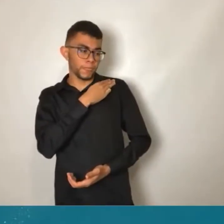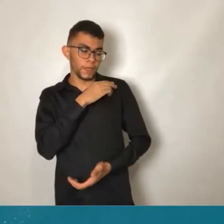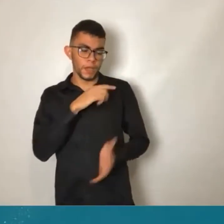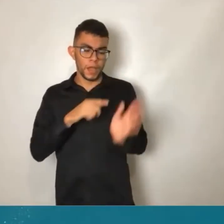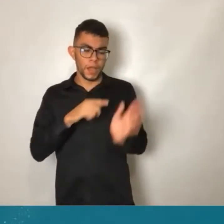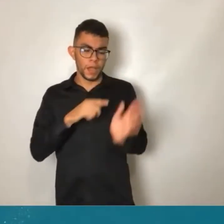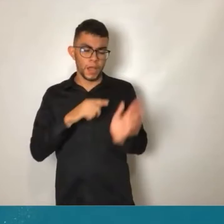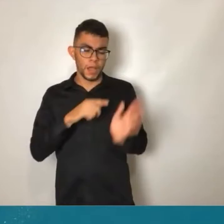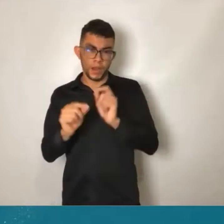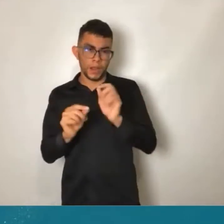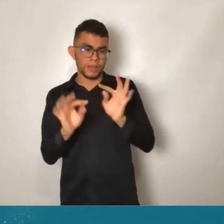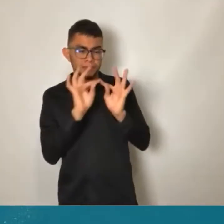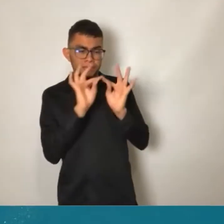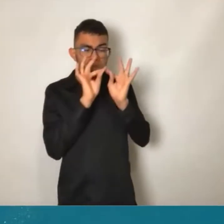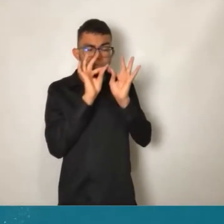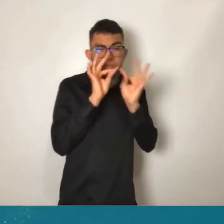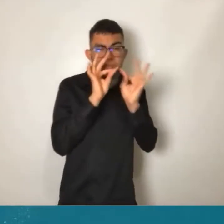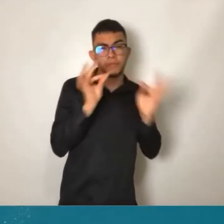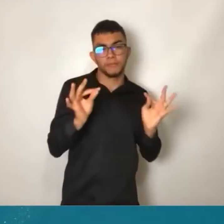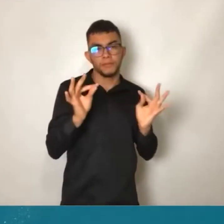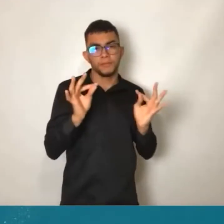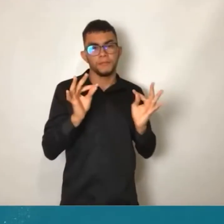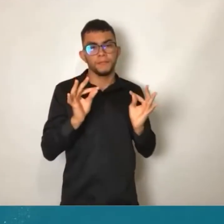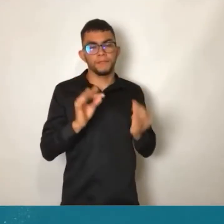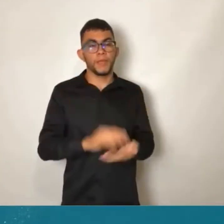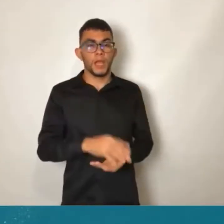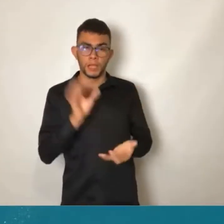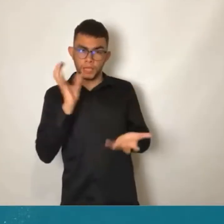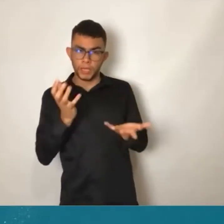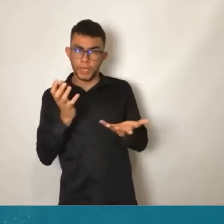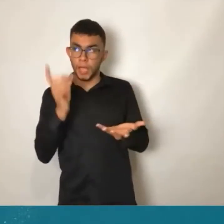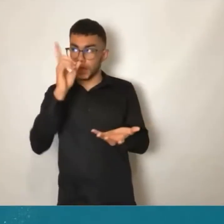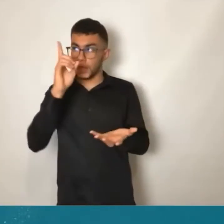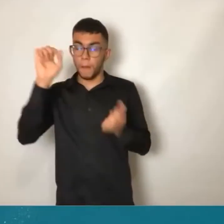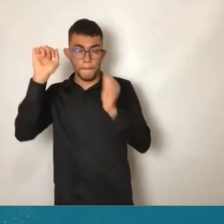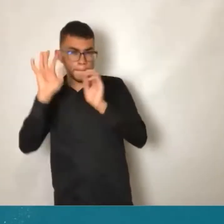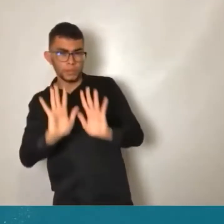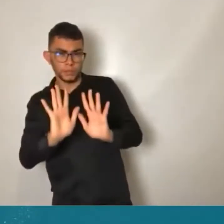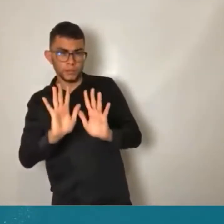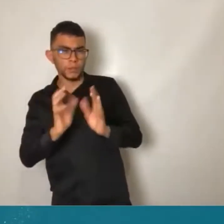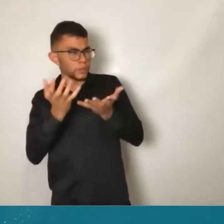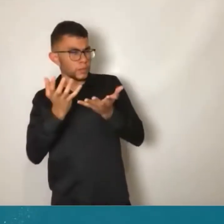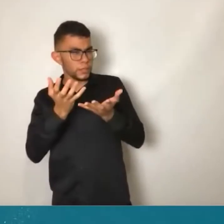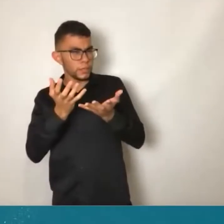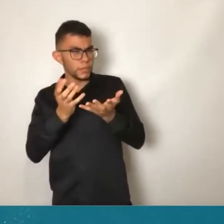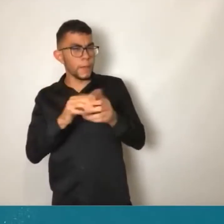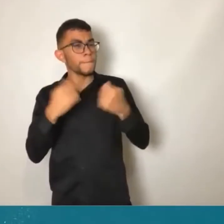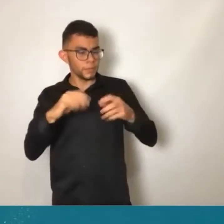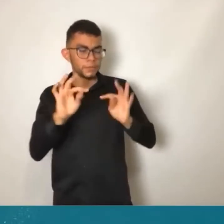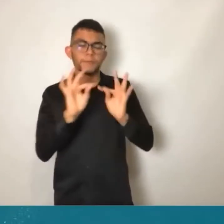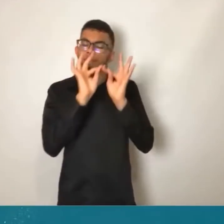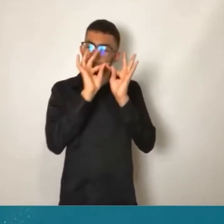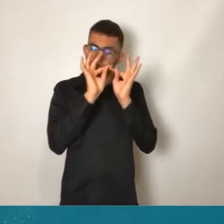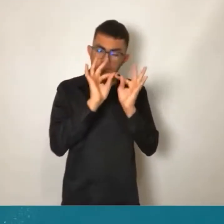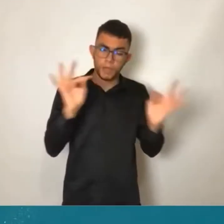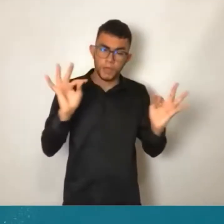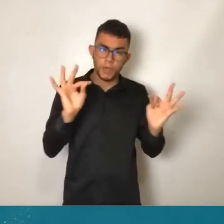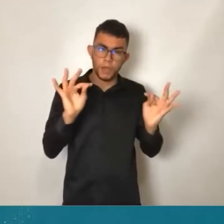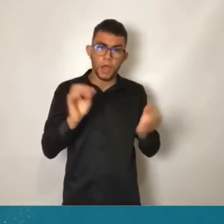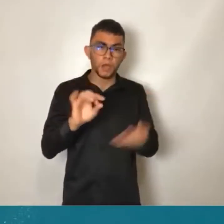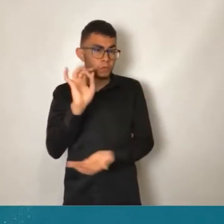esta palavra, perturbou-se muito e pôs-se a pensar no que significaria esta saudação.